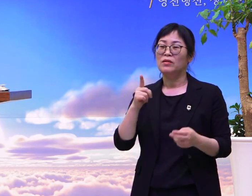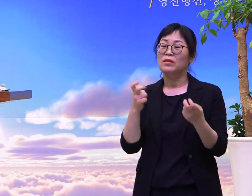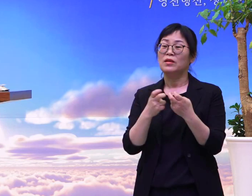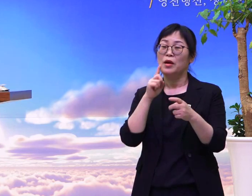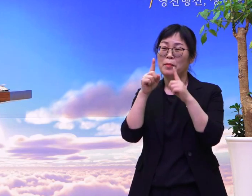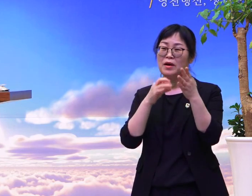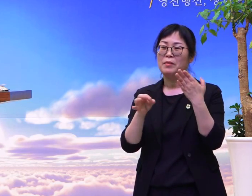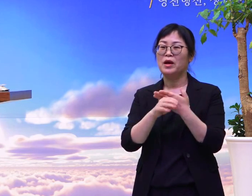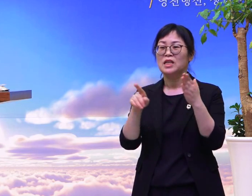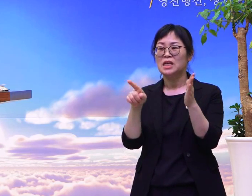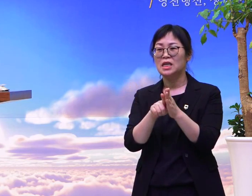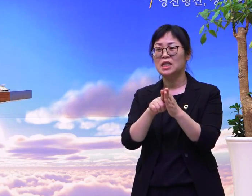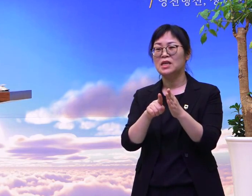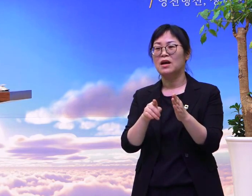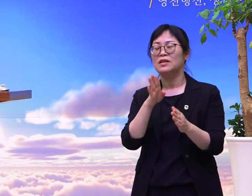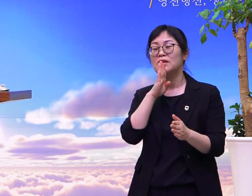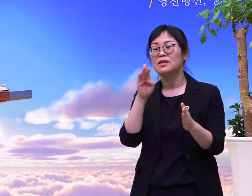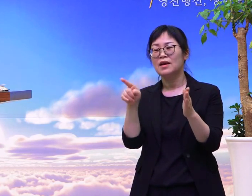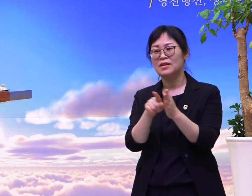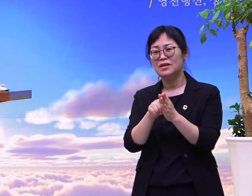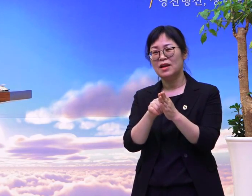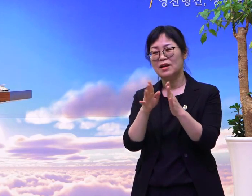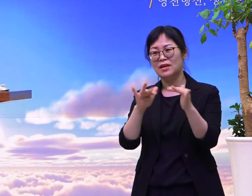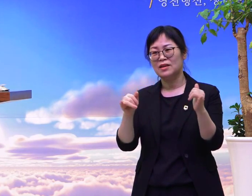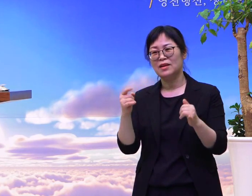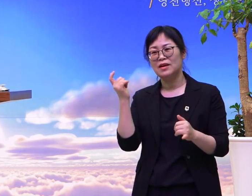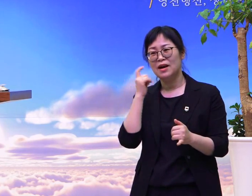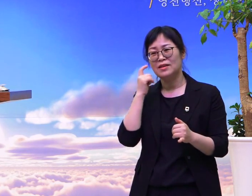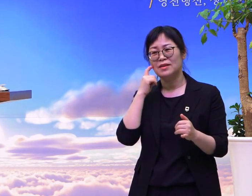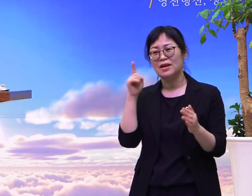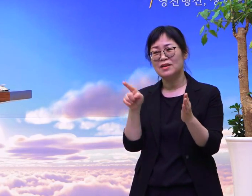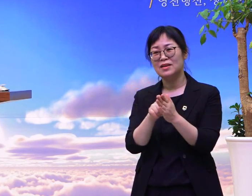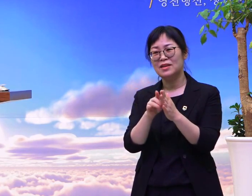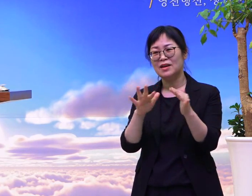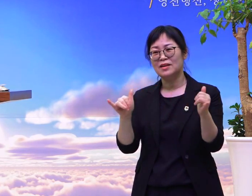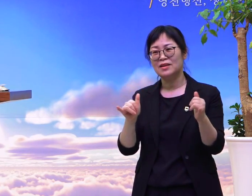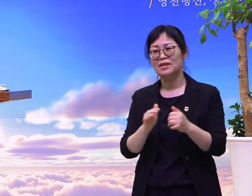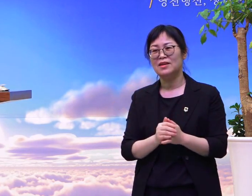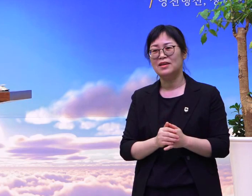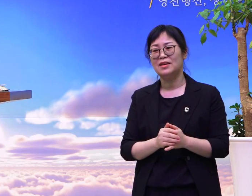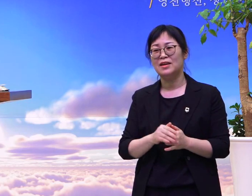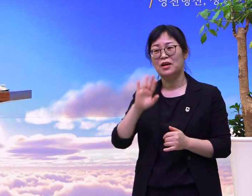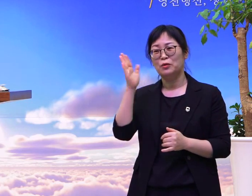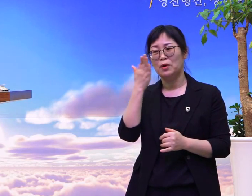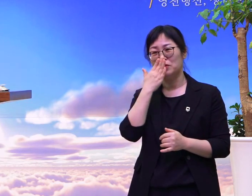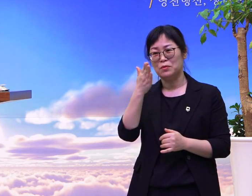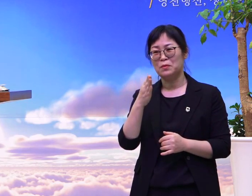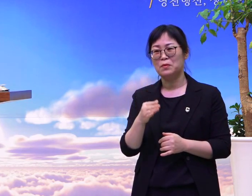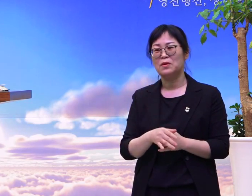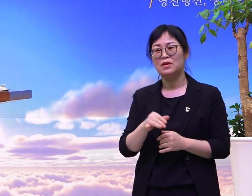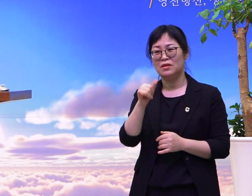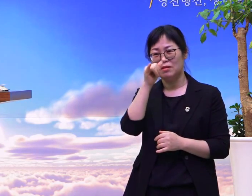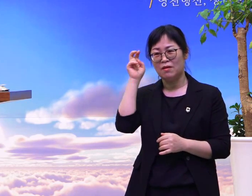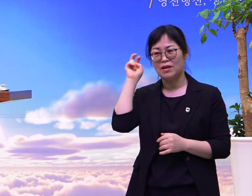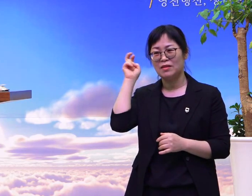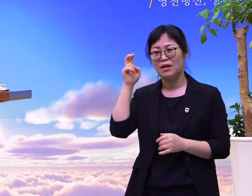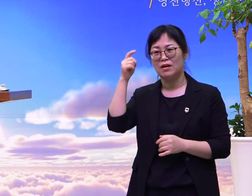진짜 신앙인이냐 아니면 가짜냐 하는 것을 구분하는 것이 될 수도 있다고 생각합니다.